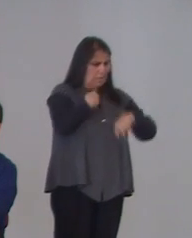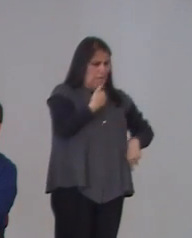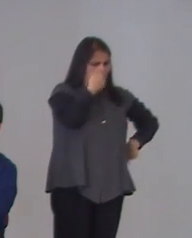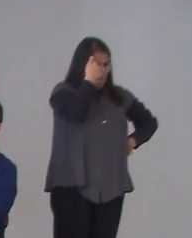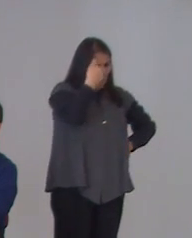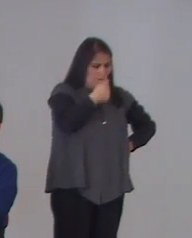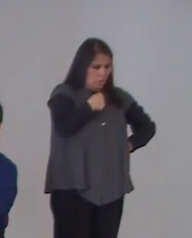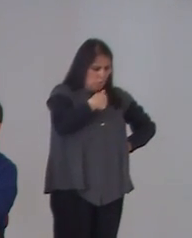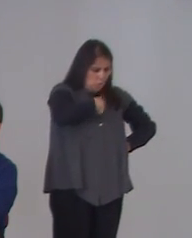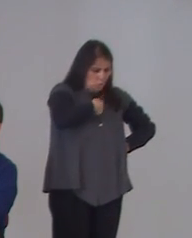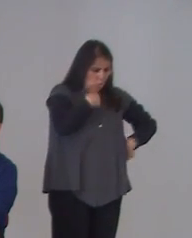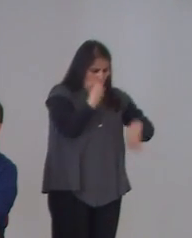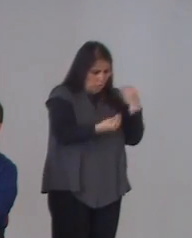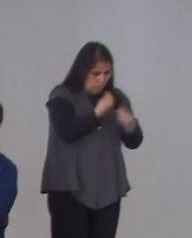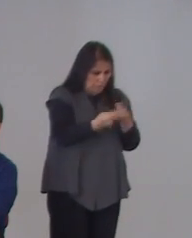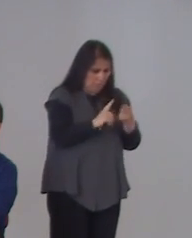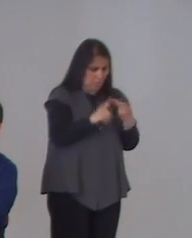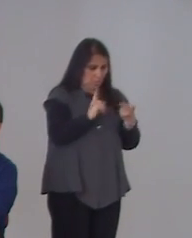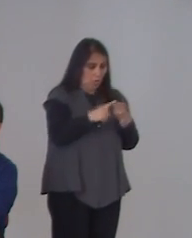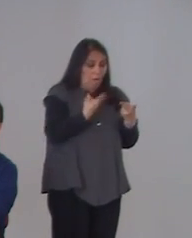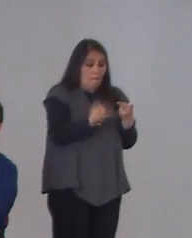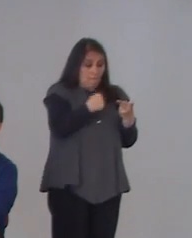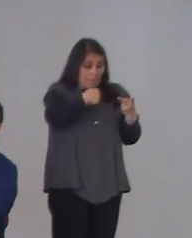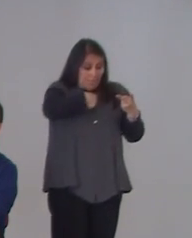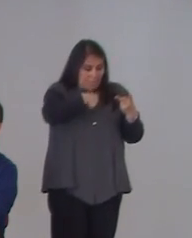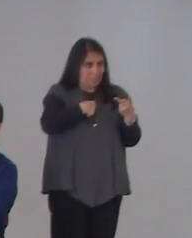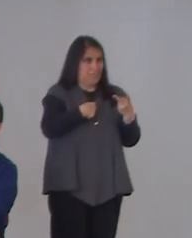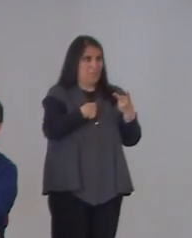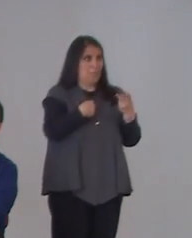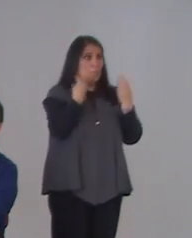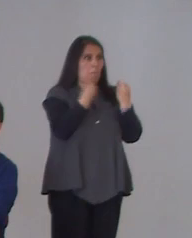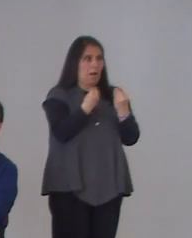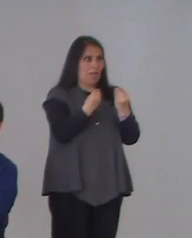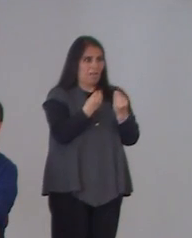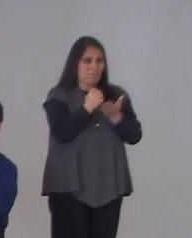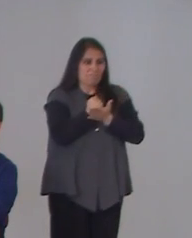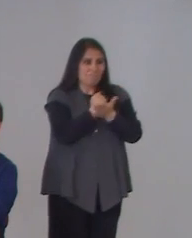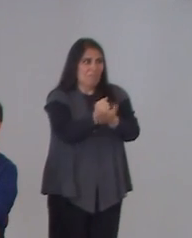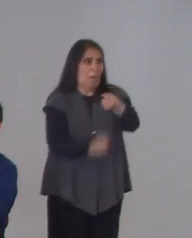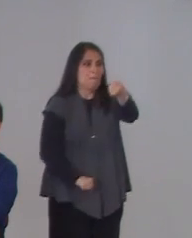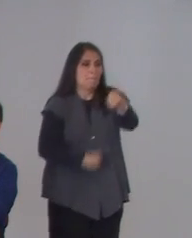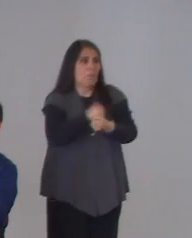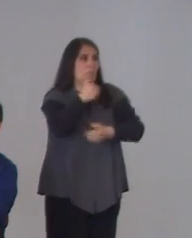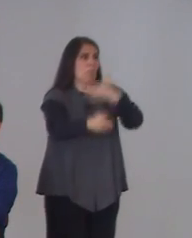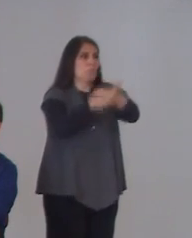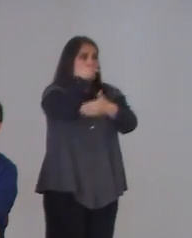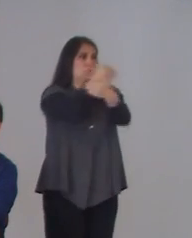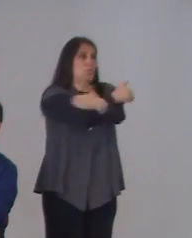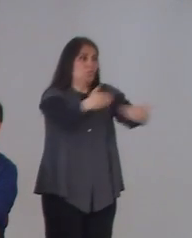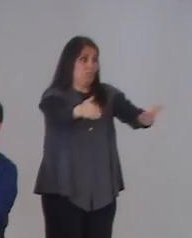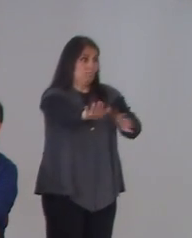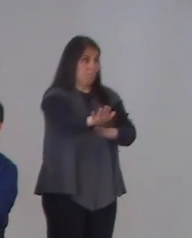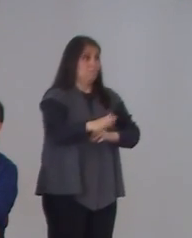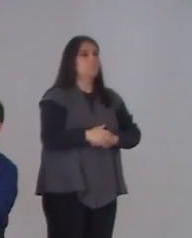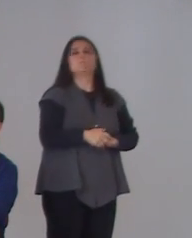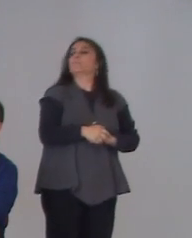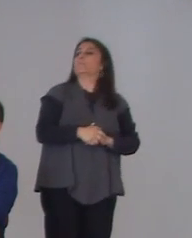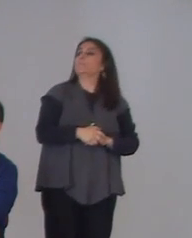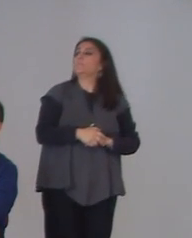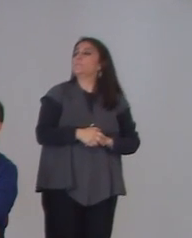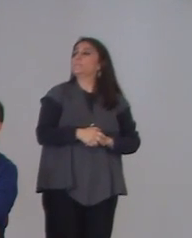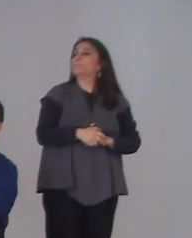¿yo cómo estoy actuando? ¿Qué me falta más para poder apoyar el proceso del niño?